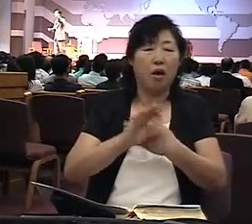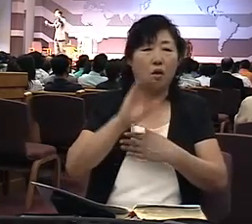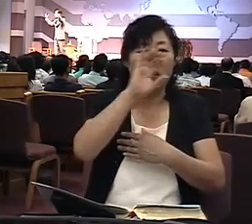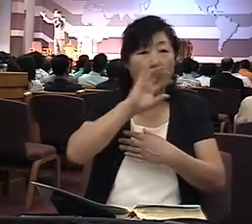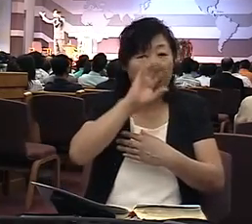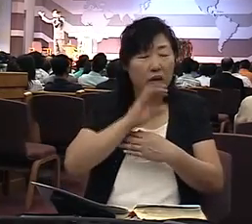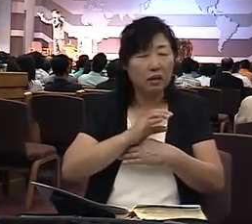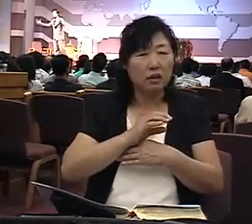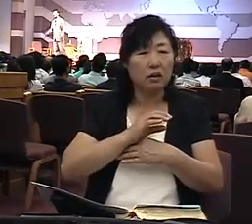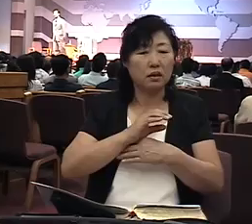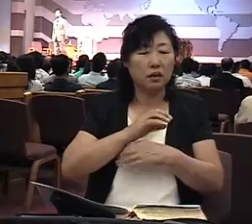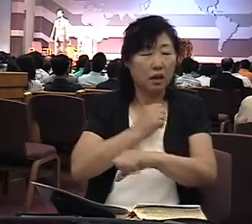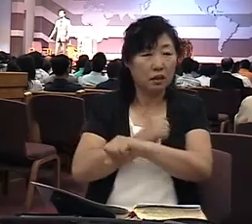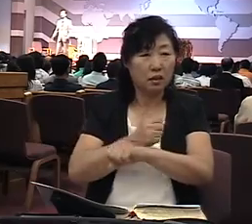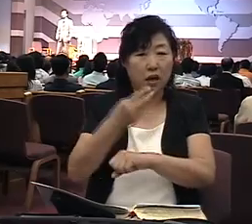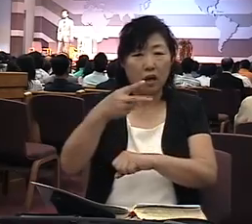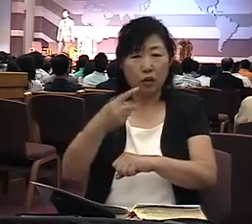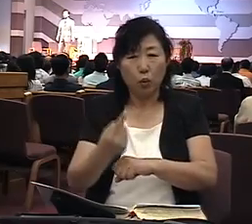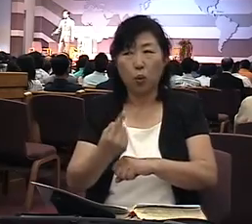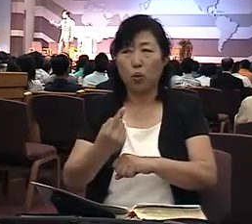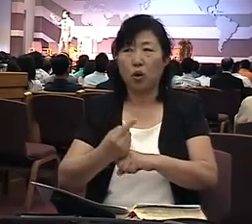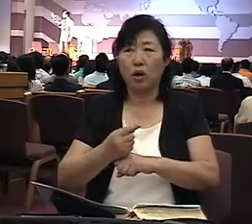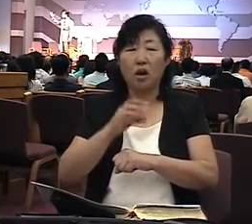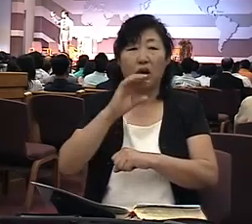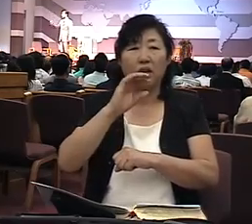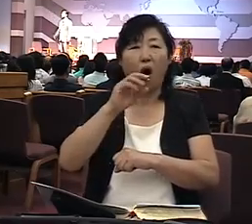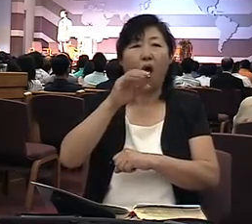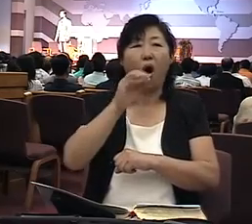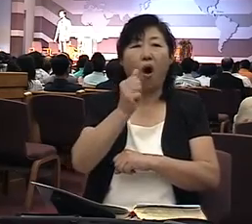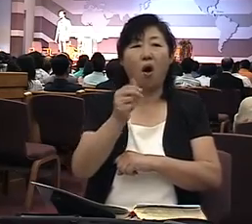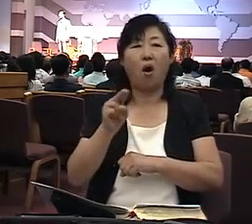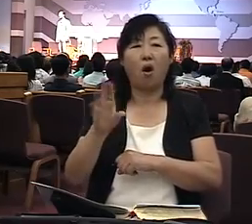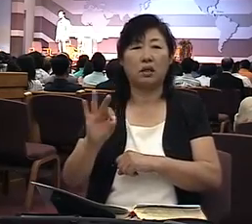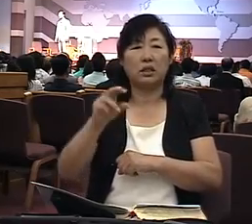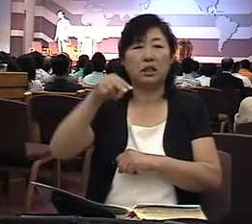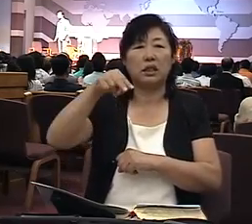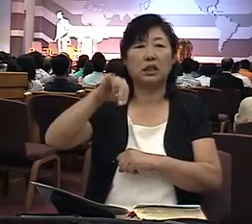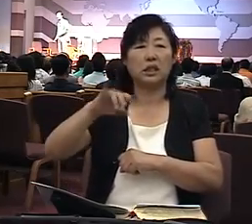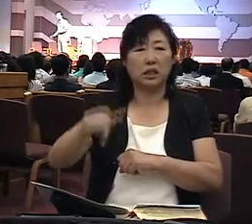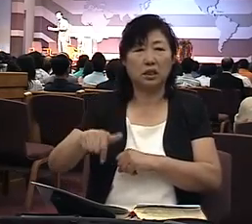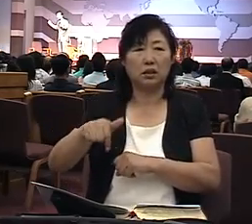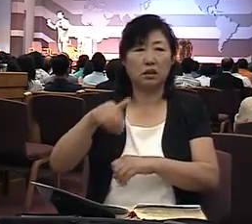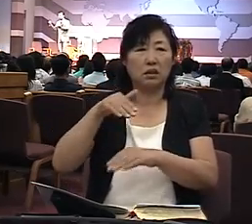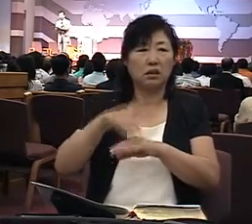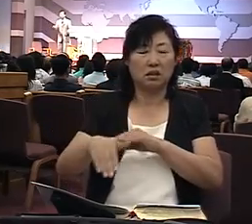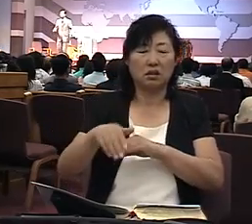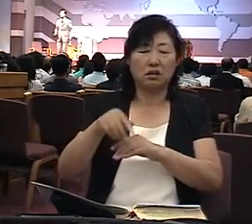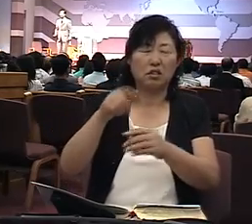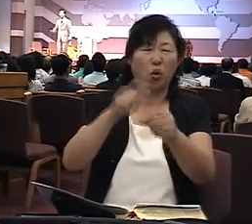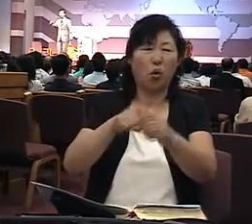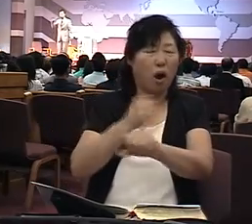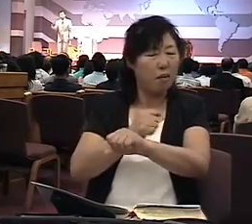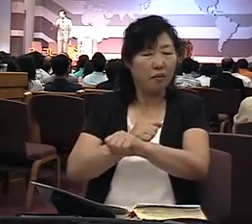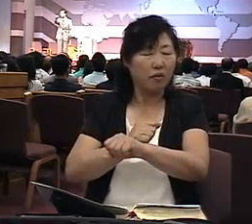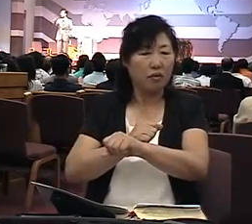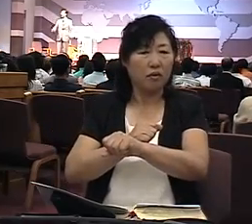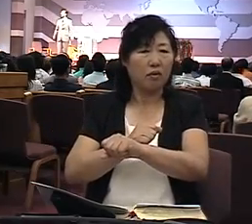하더라도 형식적으로 하기 때문에 결정적인 순간 음부의 권세를 때려눕히고 브레이크로 하기